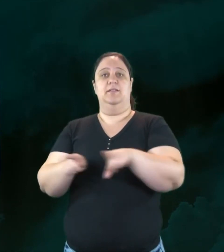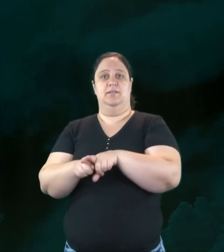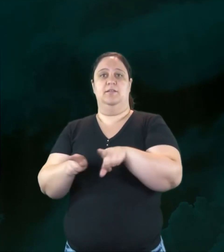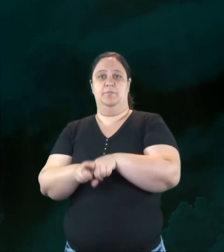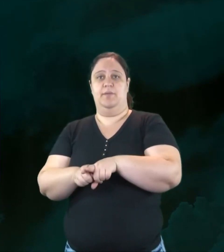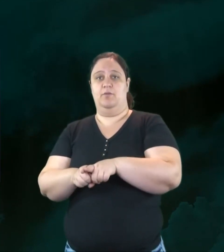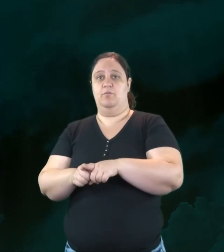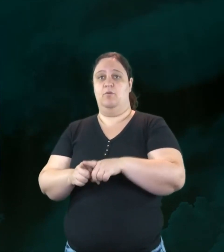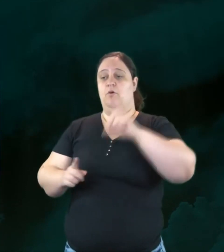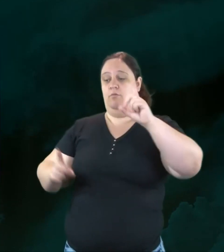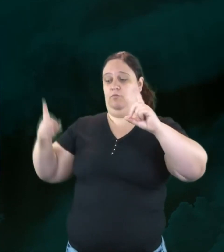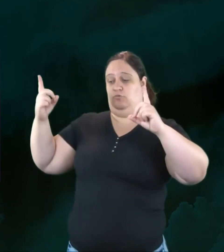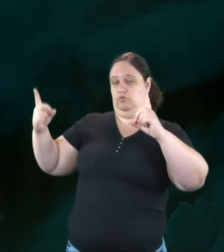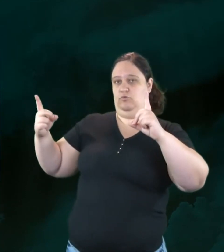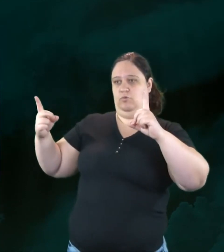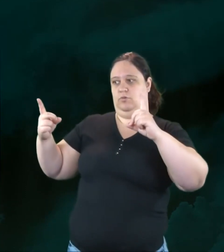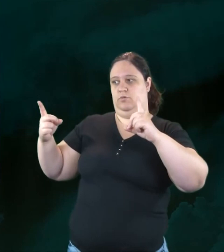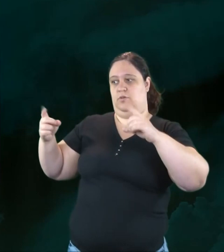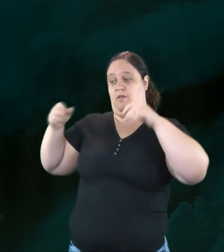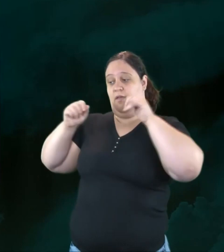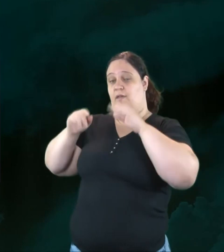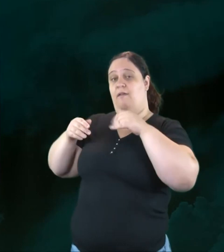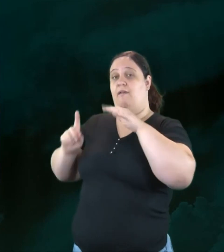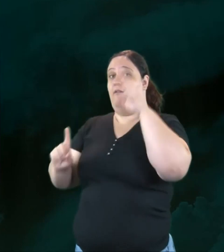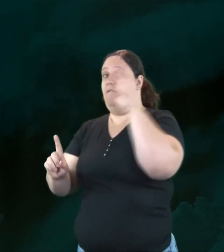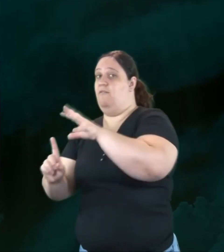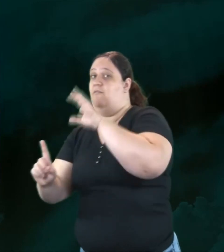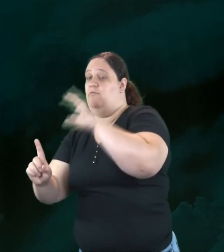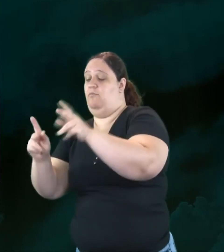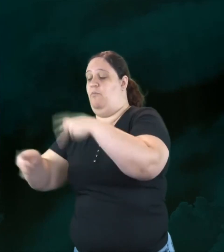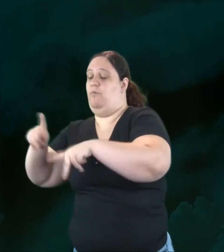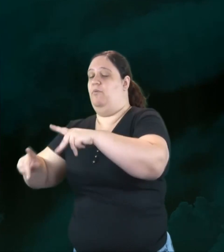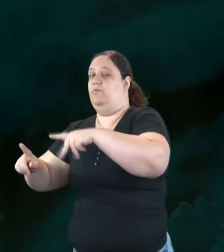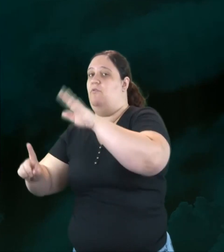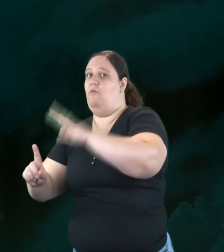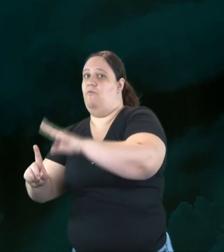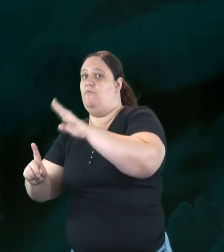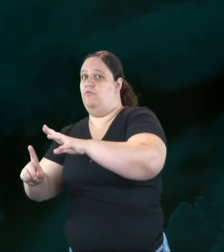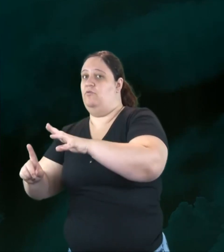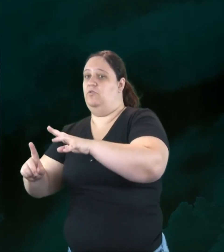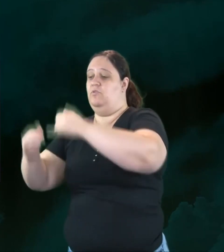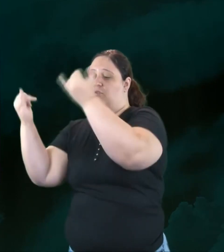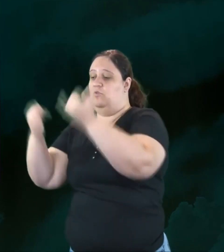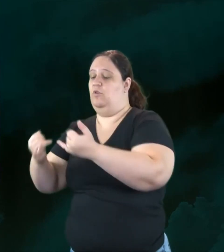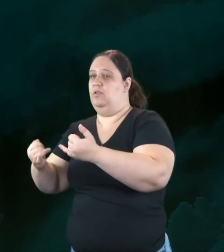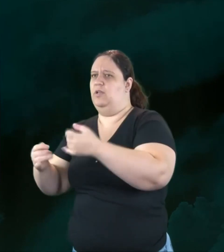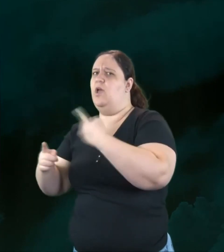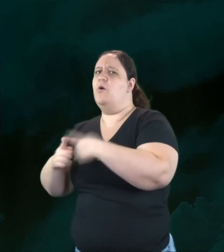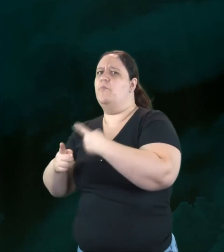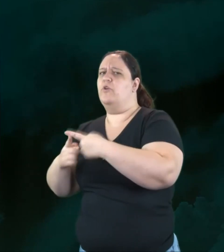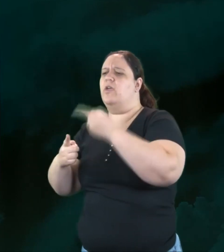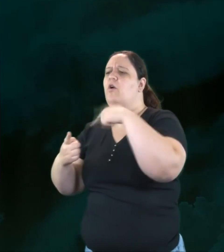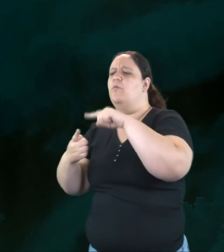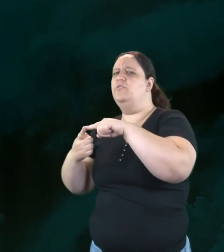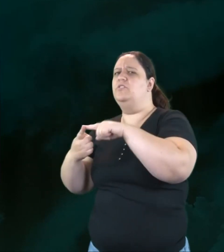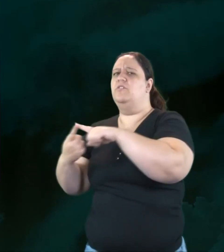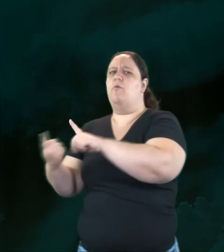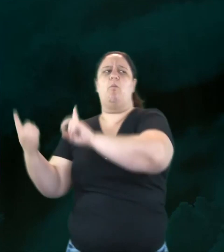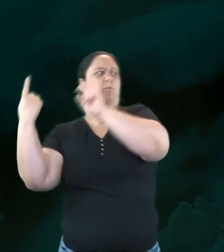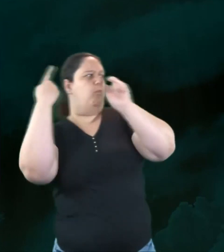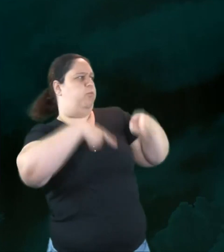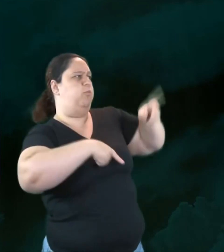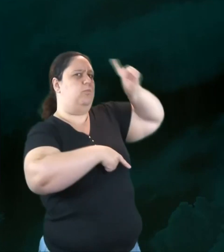por Nimrod. Para quê? Para ir contra Deus, oposição a Deus. Portanto, o governo